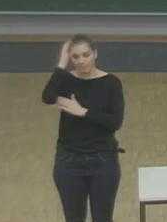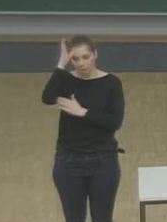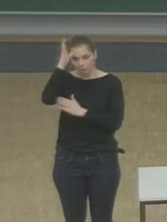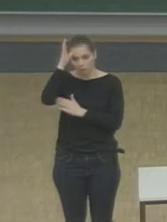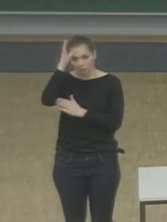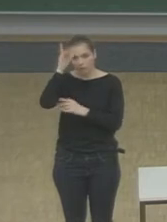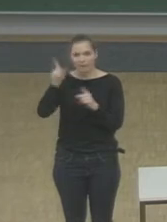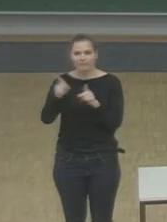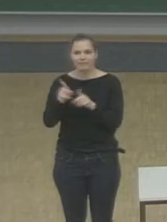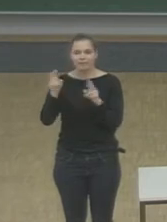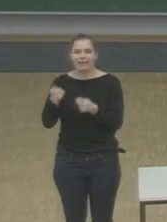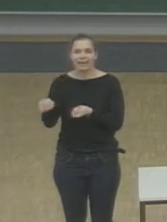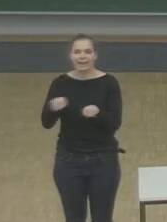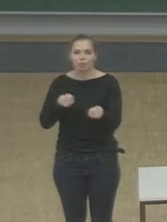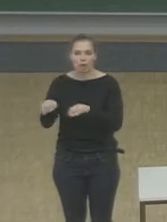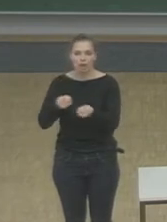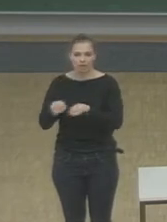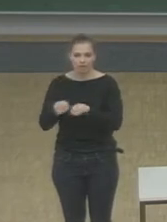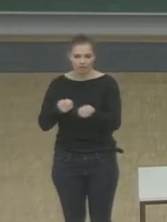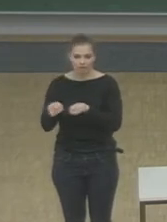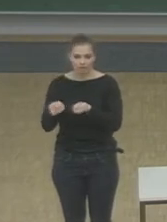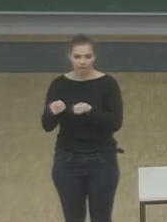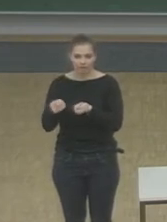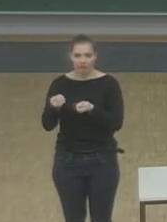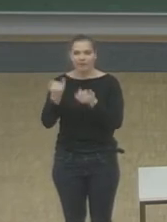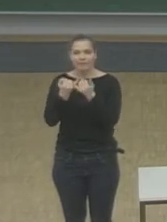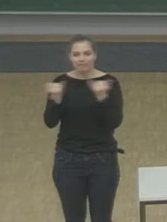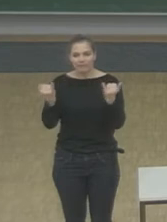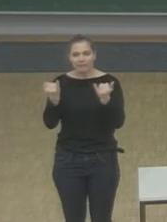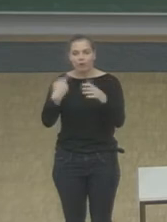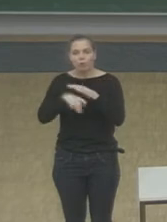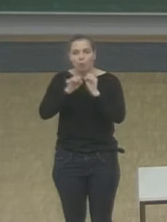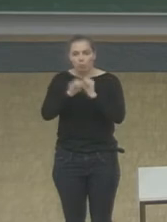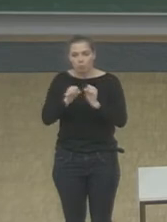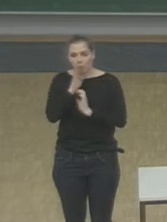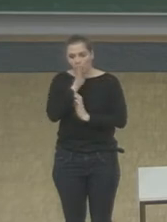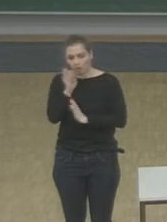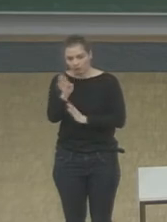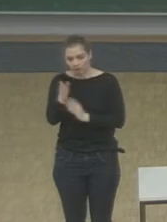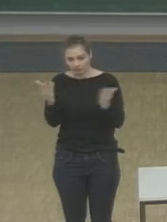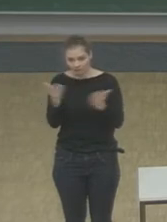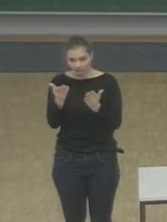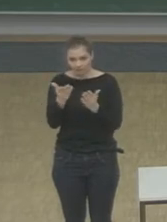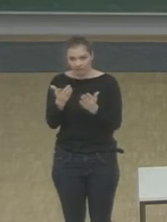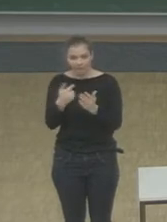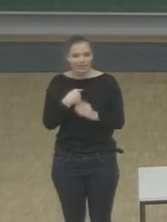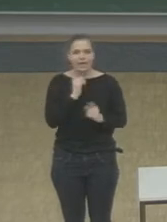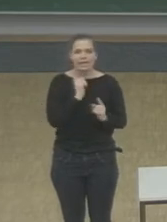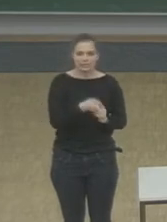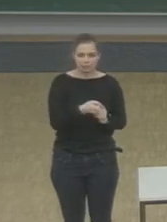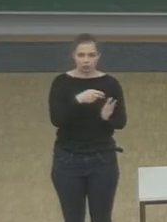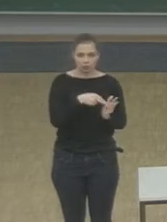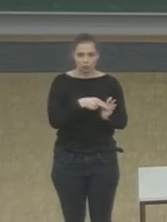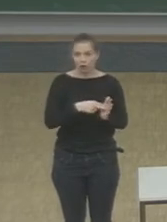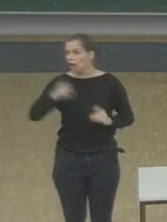als regulativ im Sinne einer möglichen Orientierung, die den Abstand zwischen Ist- und